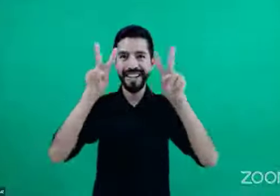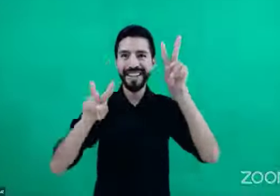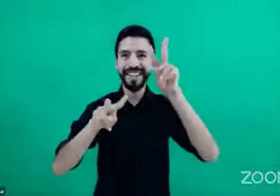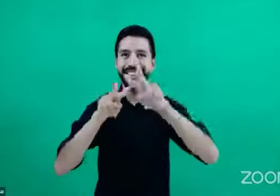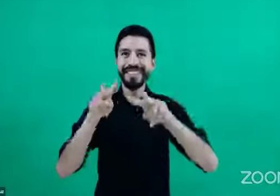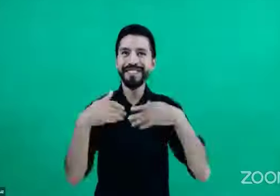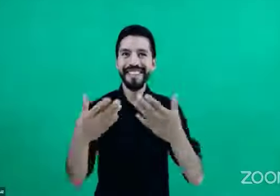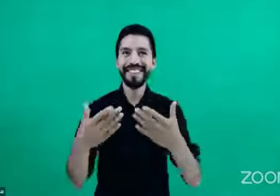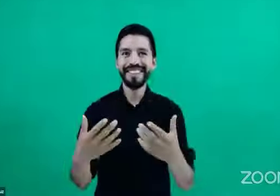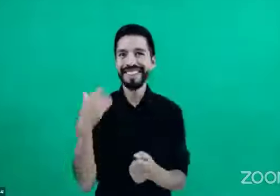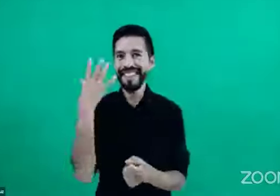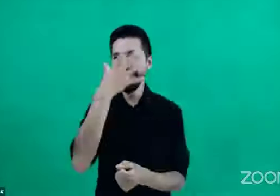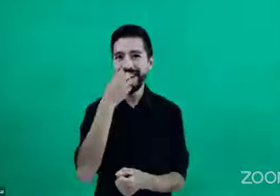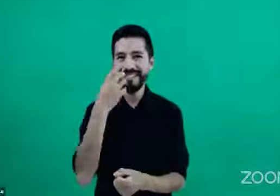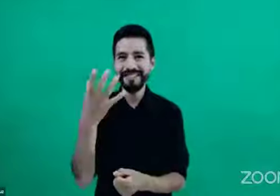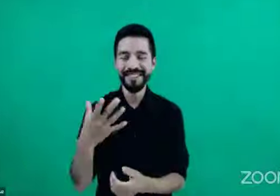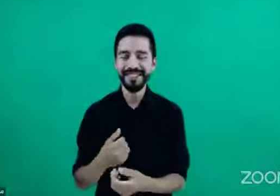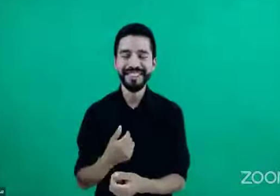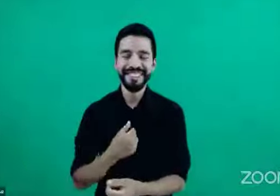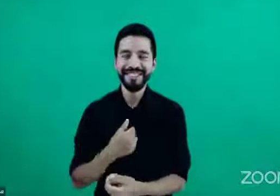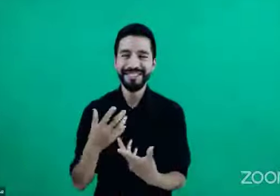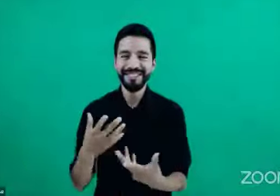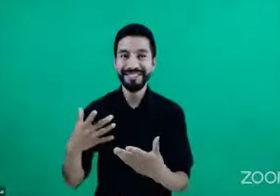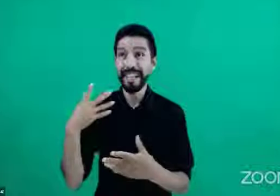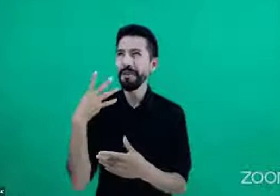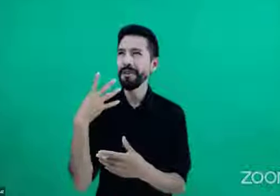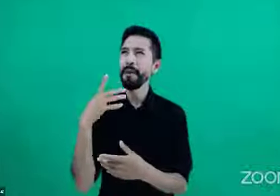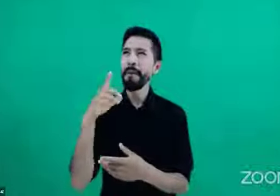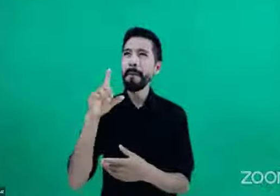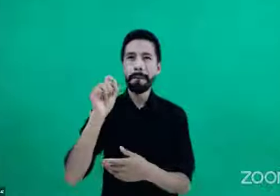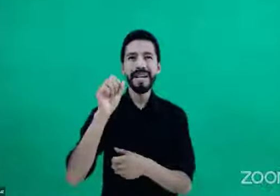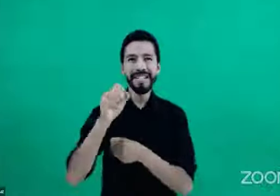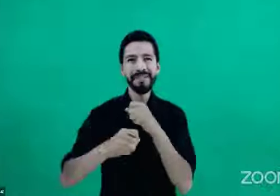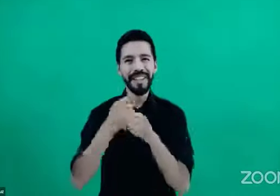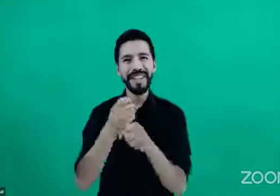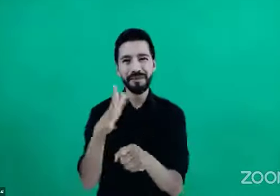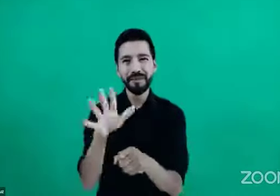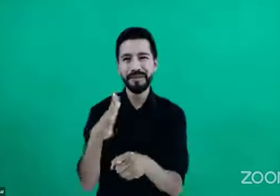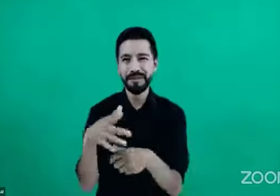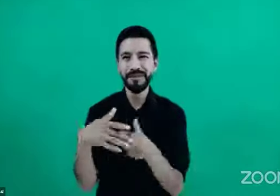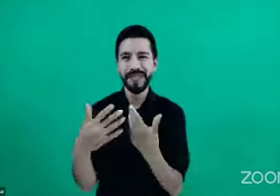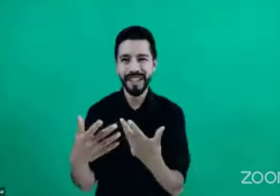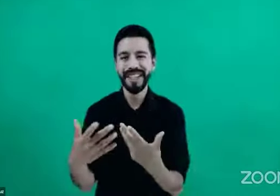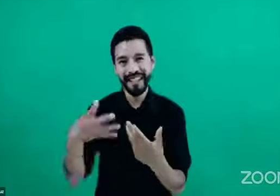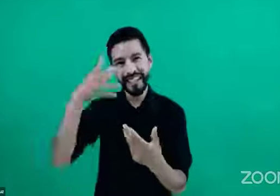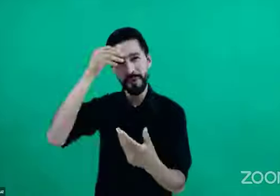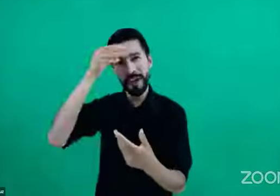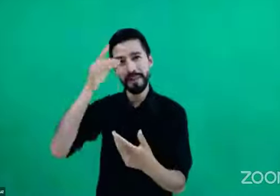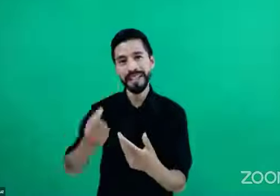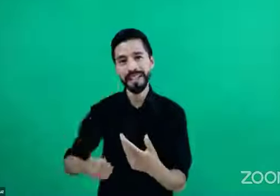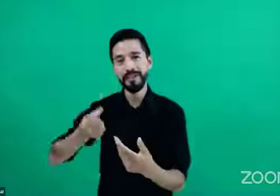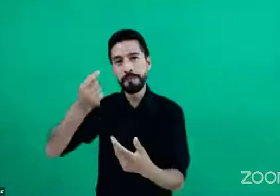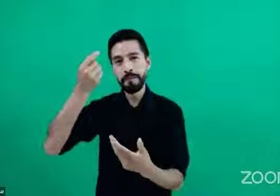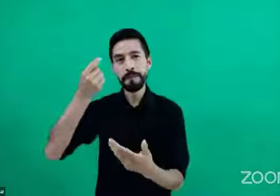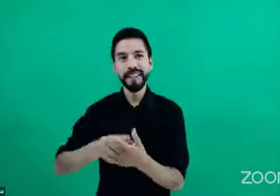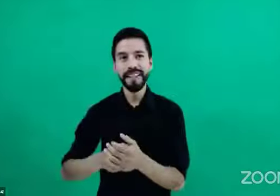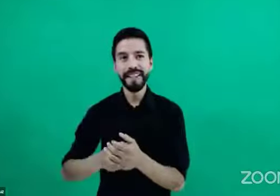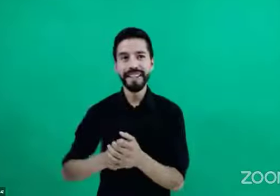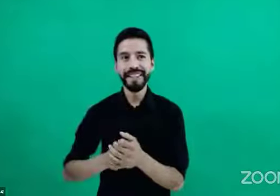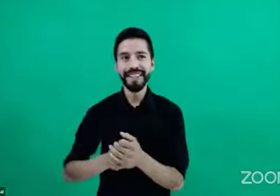visual. No saben, es algo maravilloso. Y yo tengo más de 20 años más o menos de que lo he